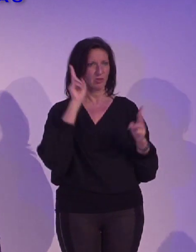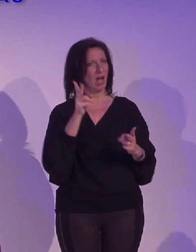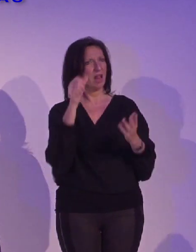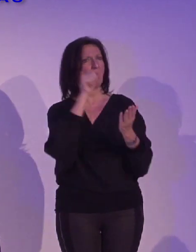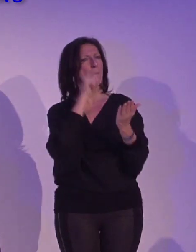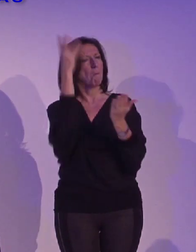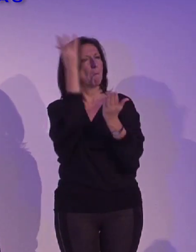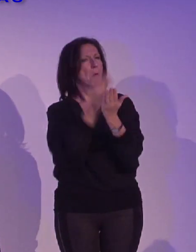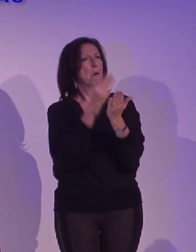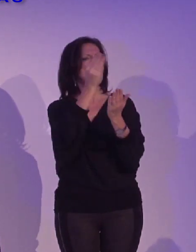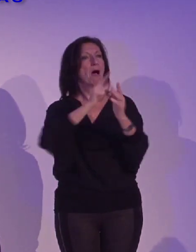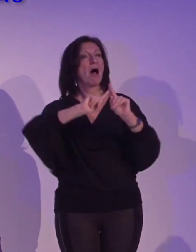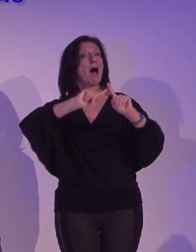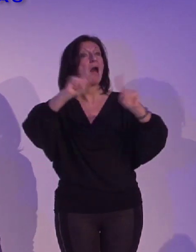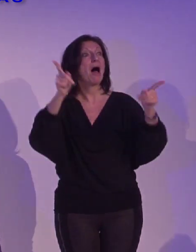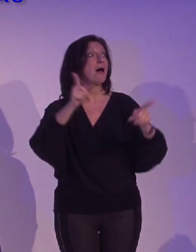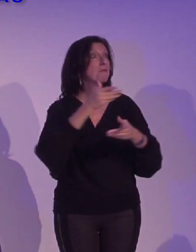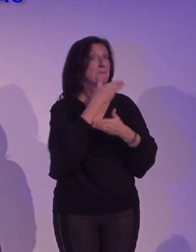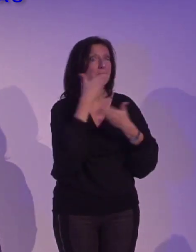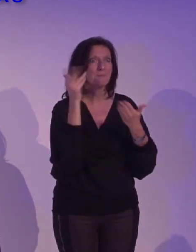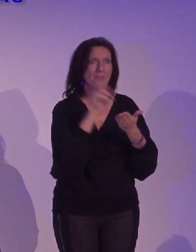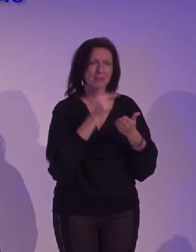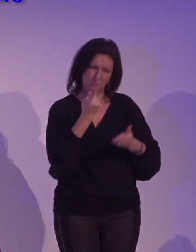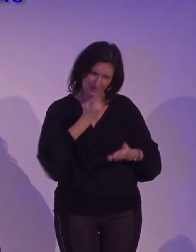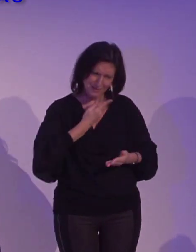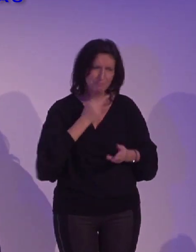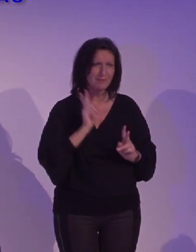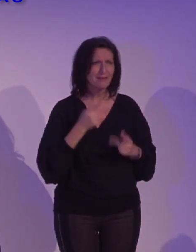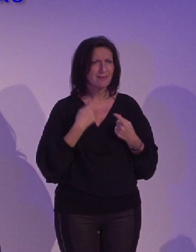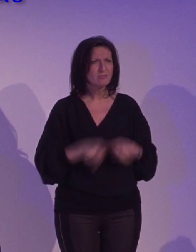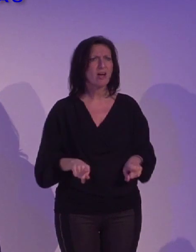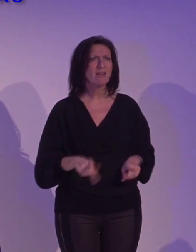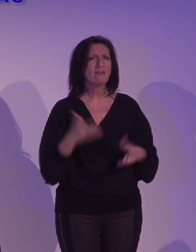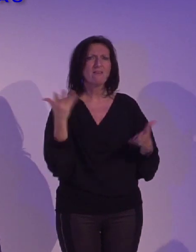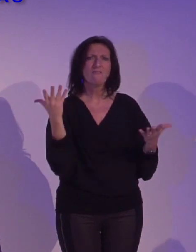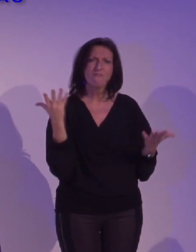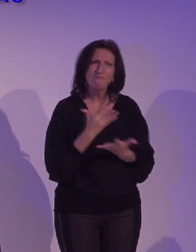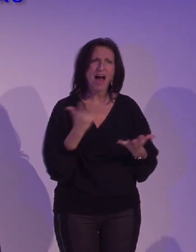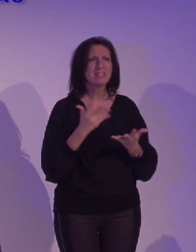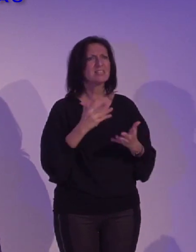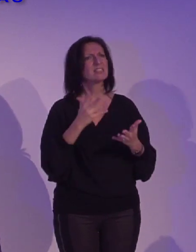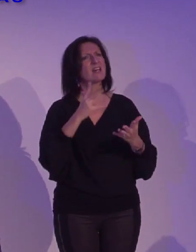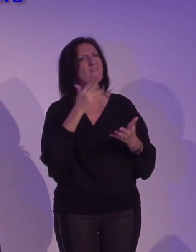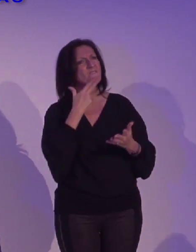die niemand anderer liest. Und ich kann selber bestimmen, was ich wen lesen lasse.